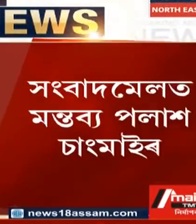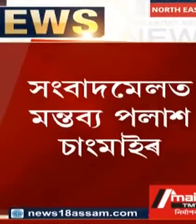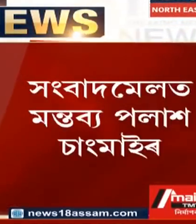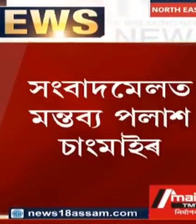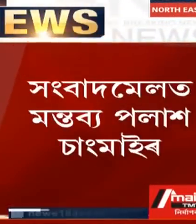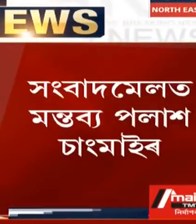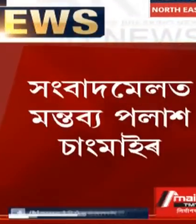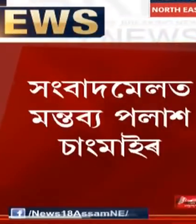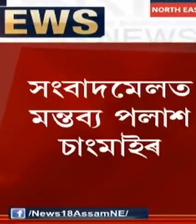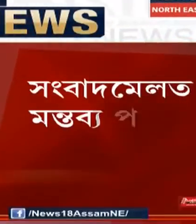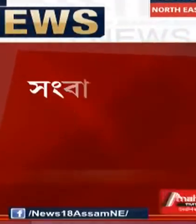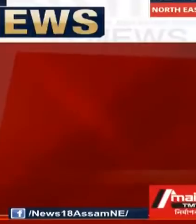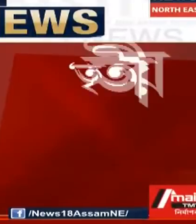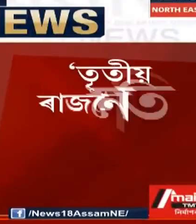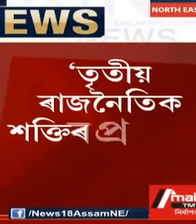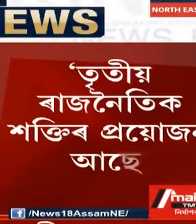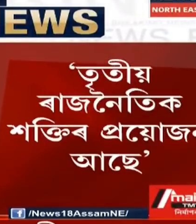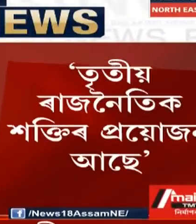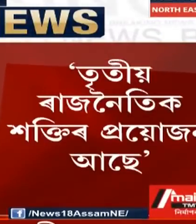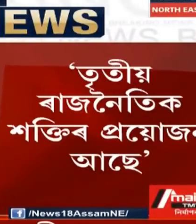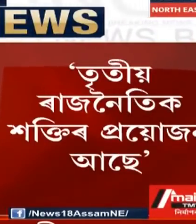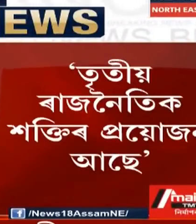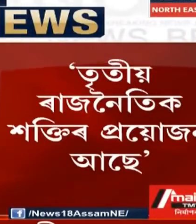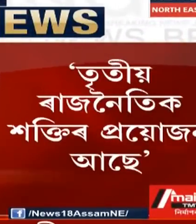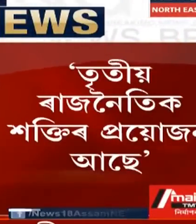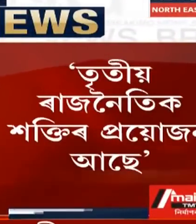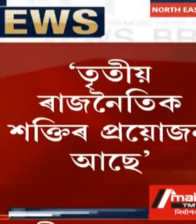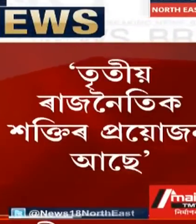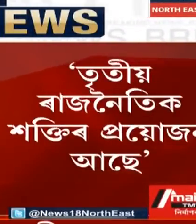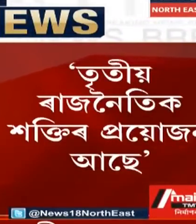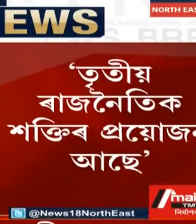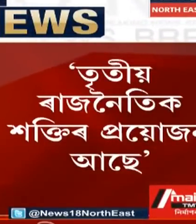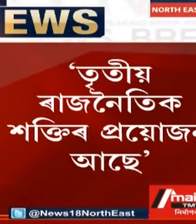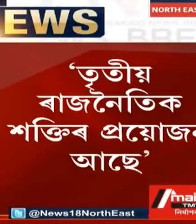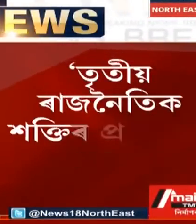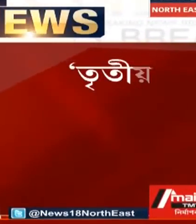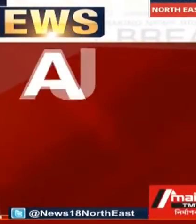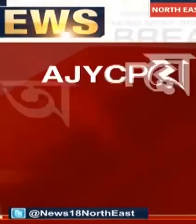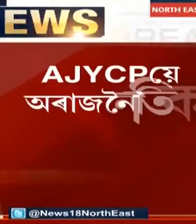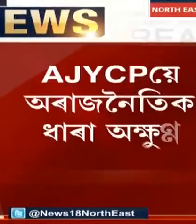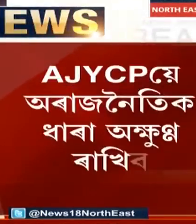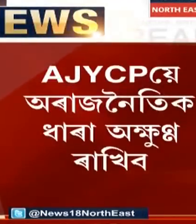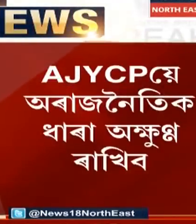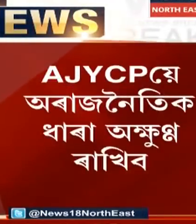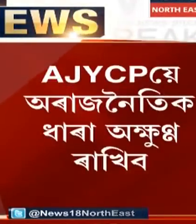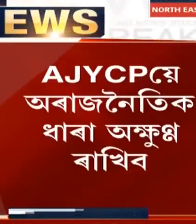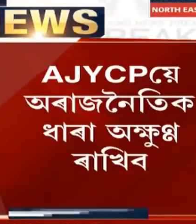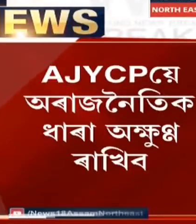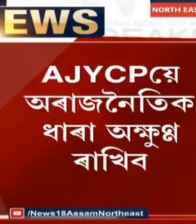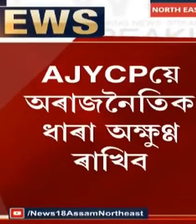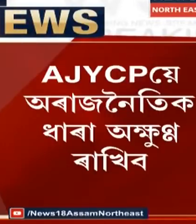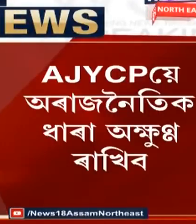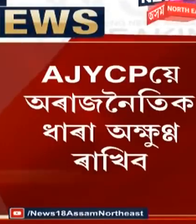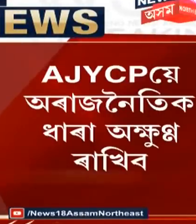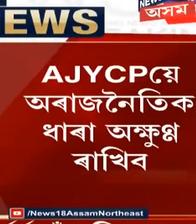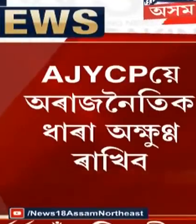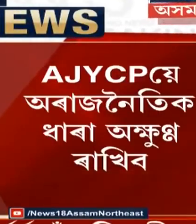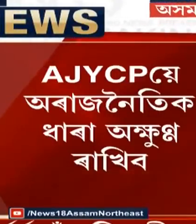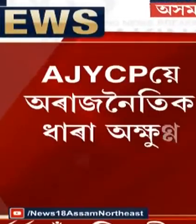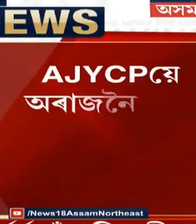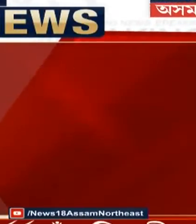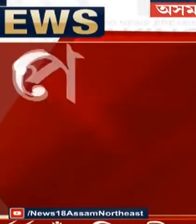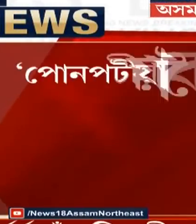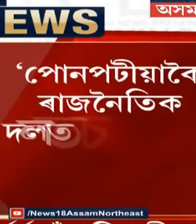কেবলমাত্র একটা রাজনৈতিক শক্তি গড় দিবর কারণেই রাজনৈতিক শক্তি গড় দিবলে কেউ আমি হাত নাবাহু। প্রকৃতার্থতে এটা তৃতীয়